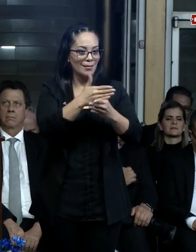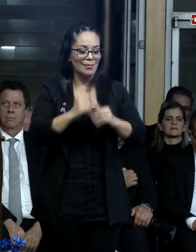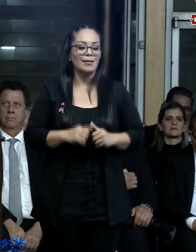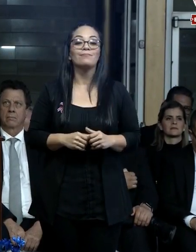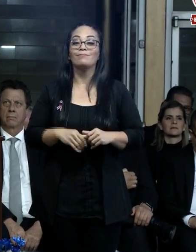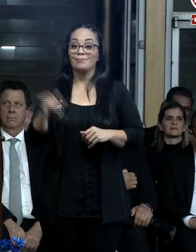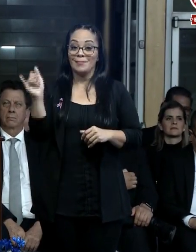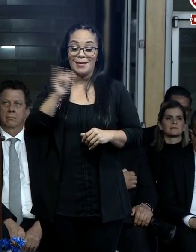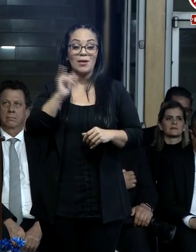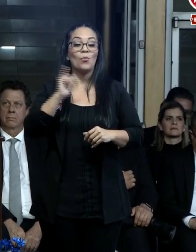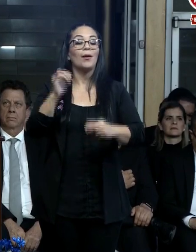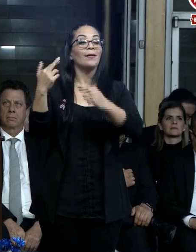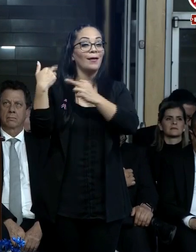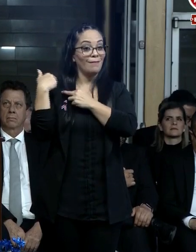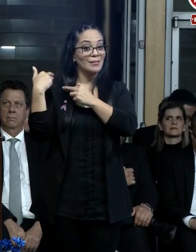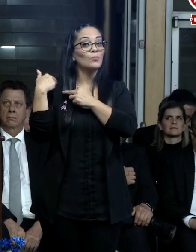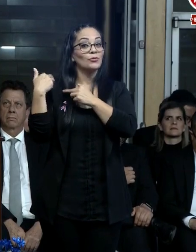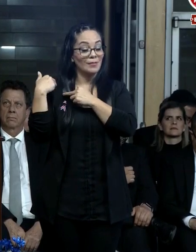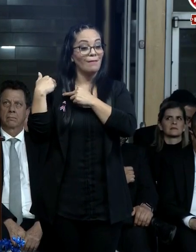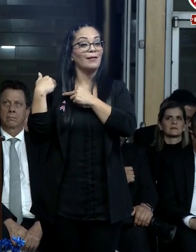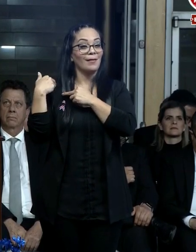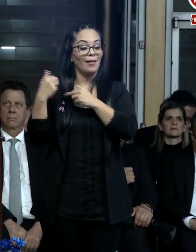igual que la responsabilidad.